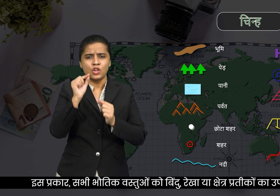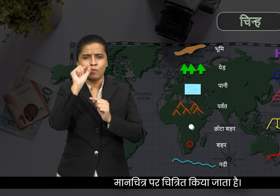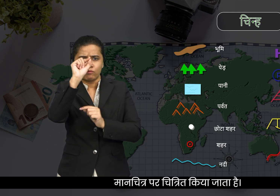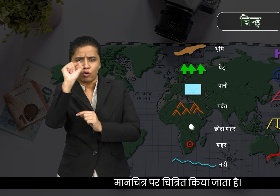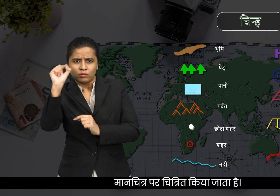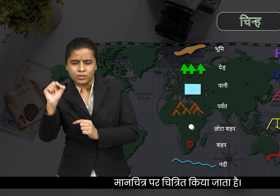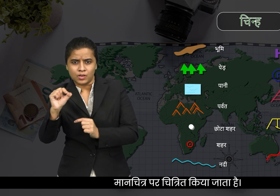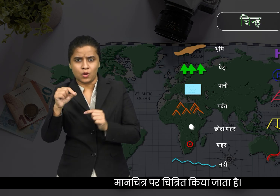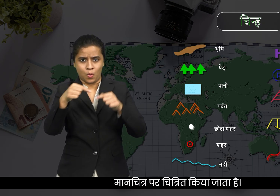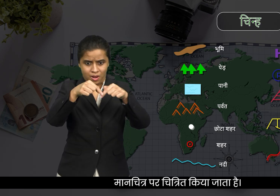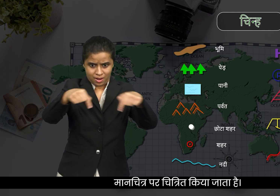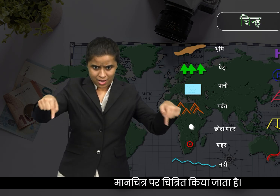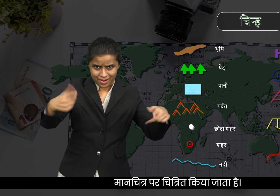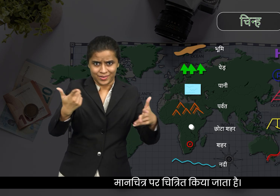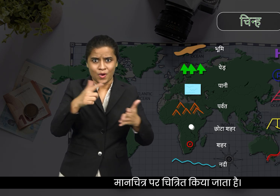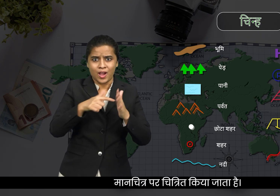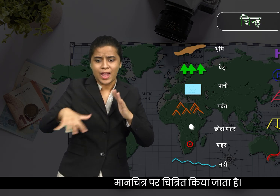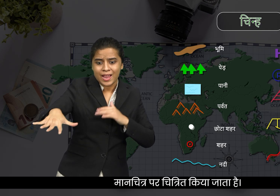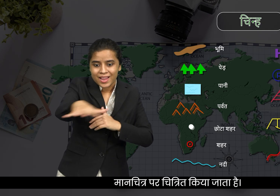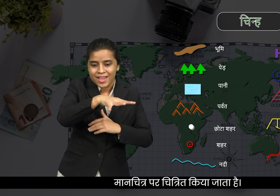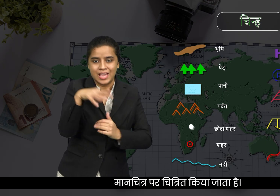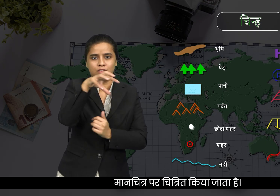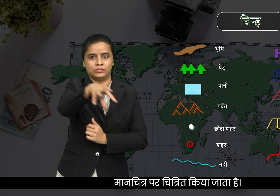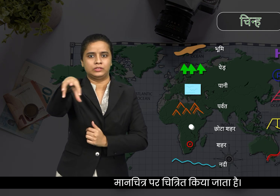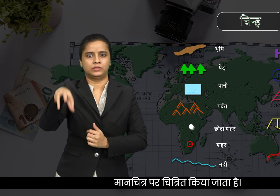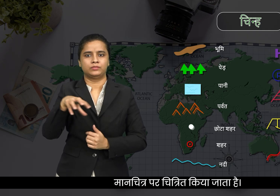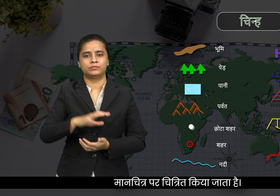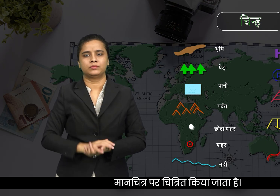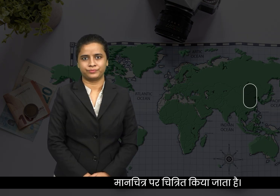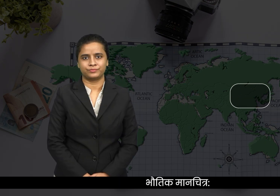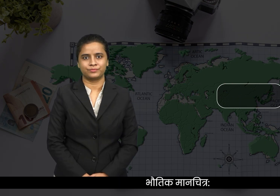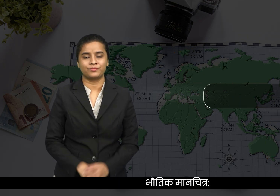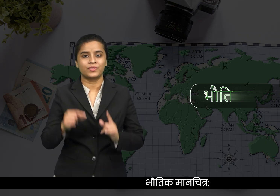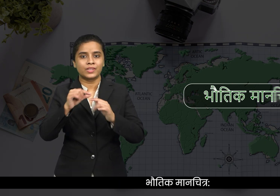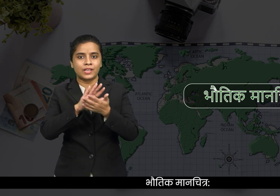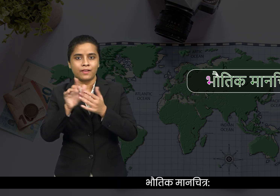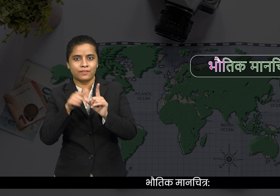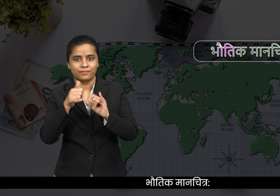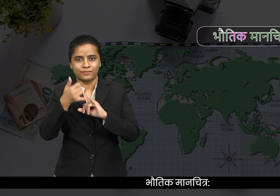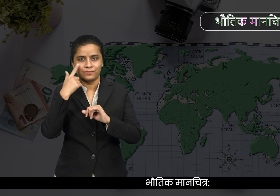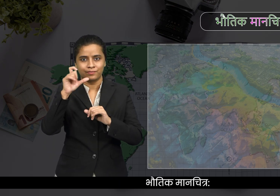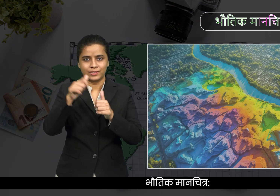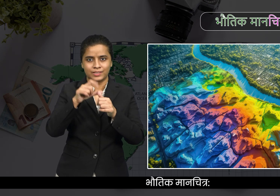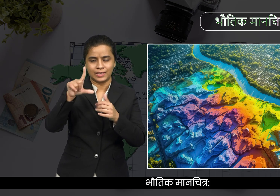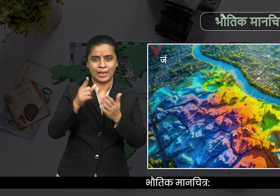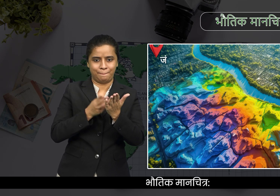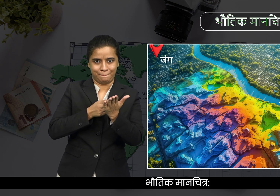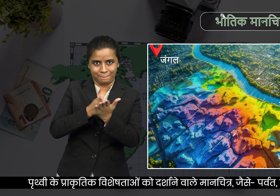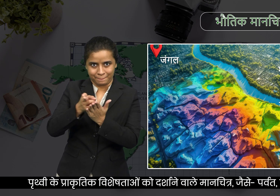करके मानचित्र पर चित्रित किया जाता है। भौतिक मानचित्र। पृथ्वी